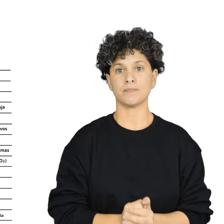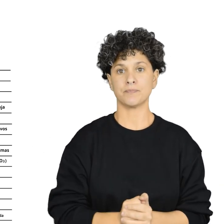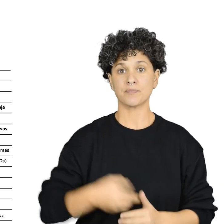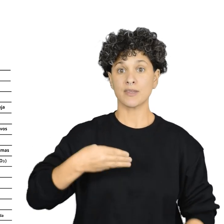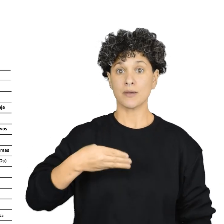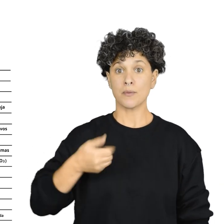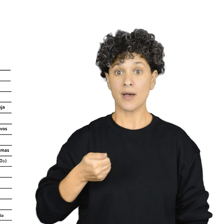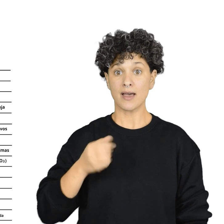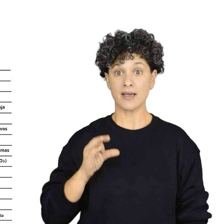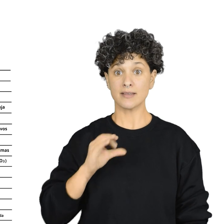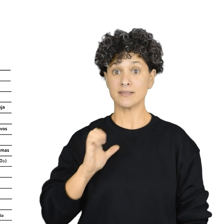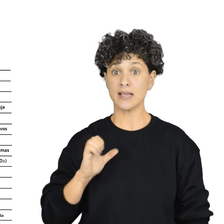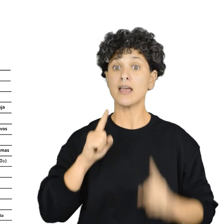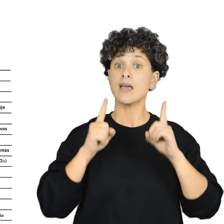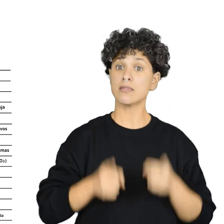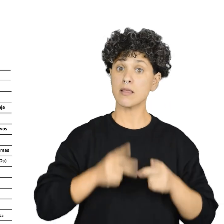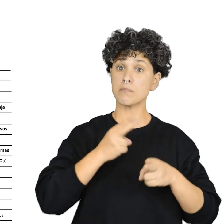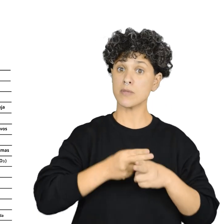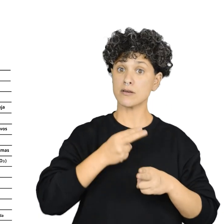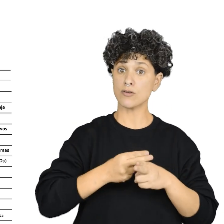las bases se llaman también al cariz